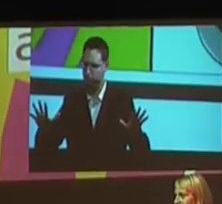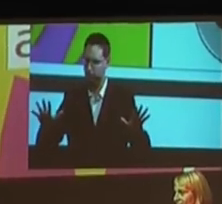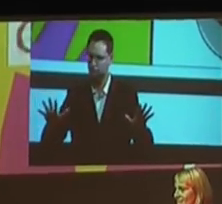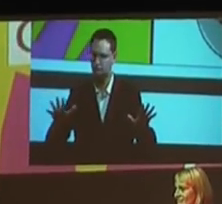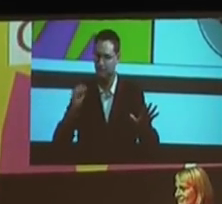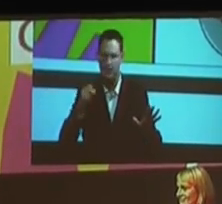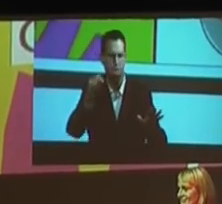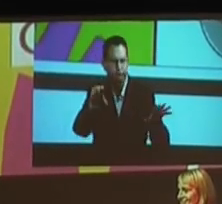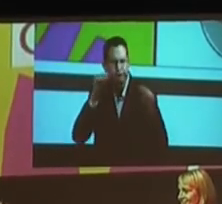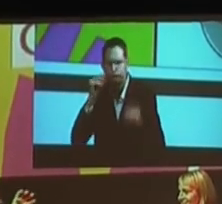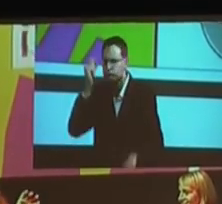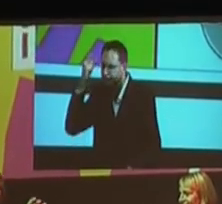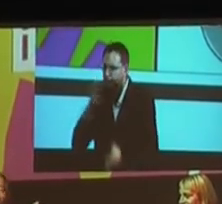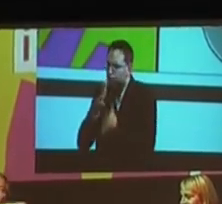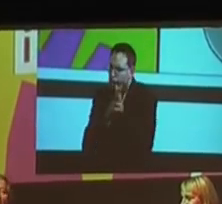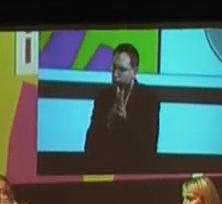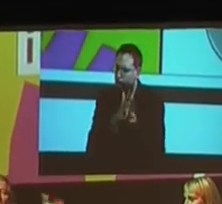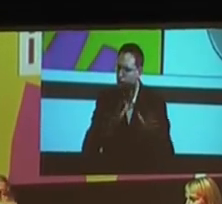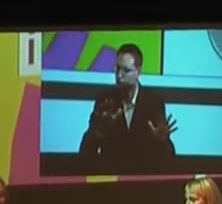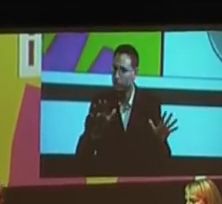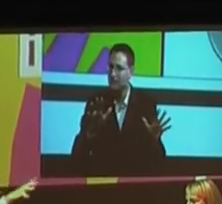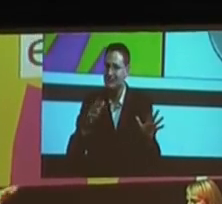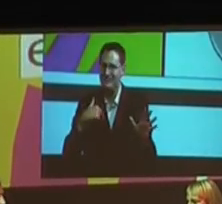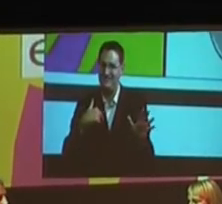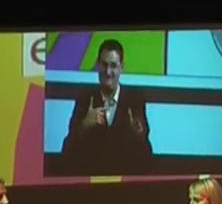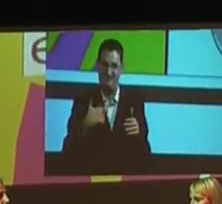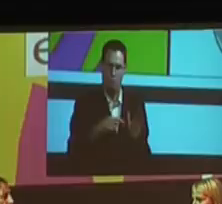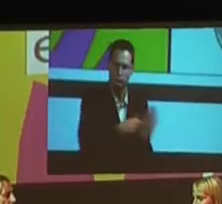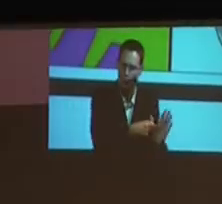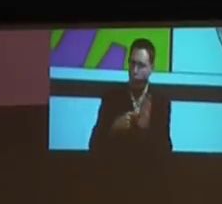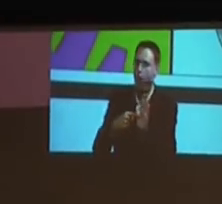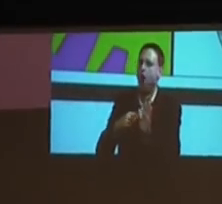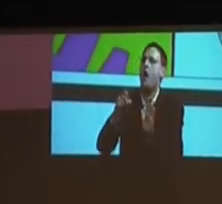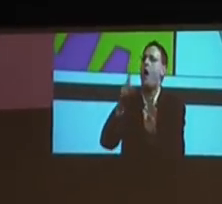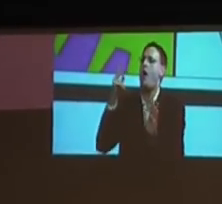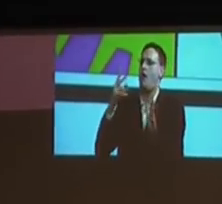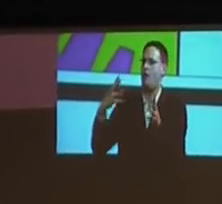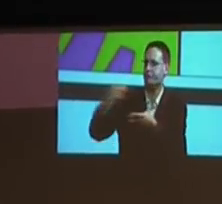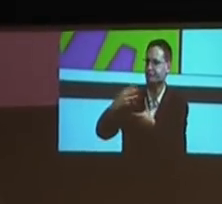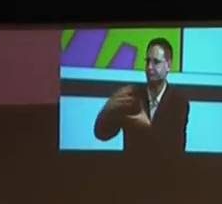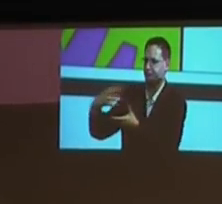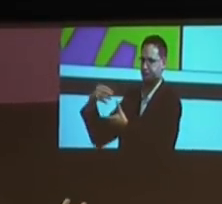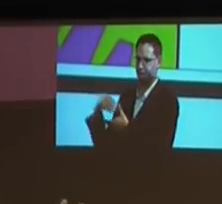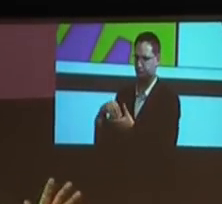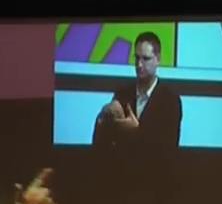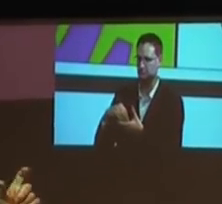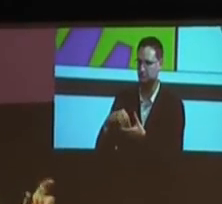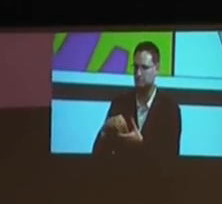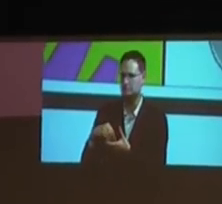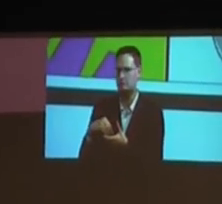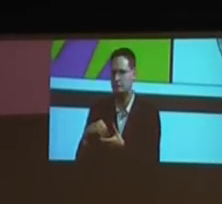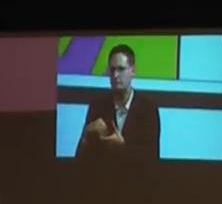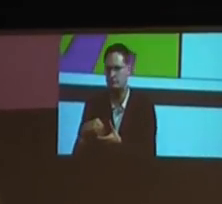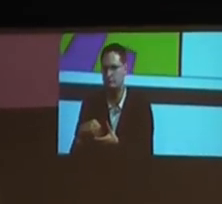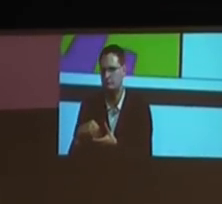es gar nicht schlecht ist. Man hat sich in der Vergangenheit immer sehr bemüht darüber, ja, jedes Land hat seine eigene Gebärdensprache. Aber ich glaube inzwischen, manchmal ist es auch